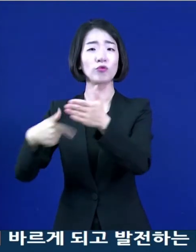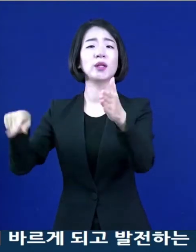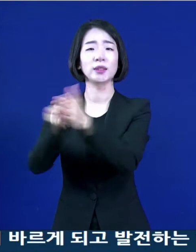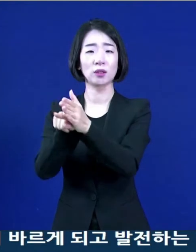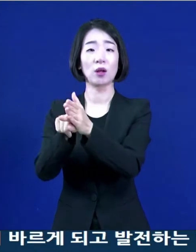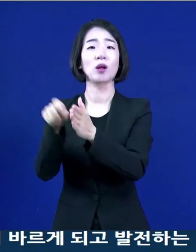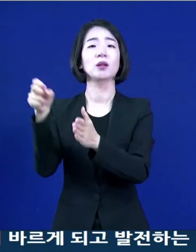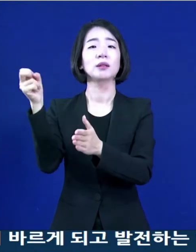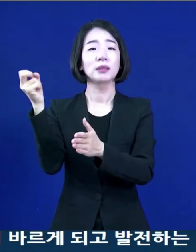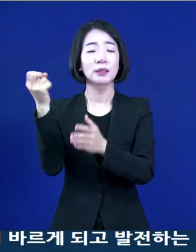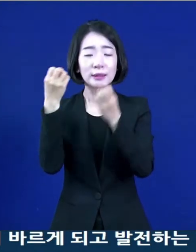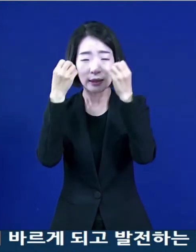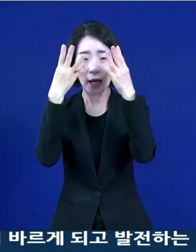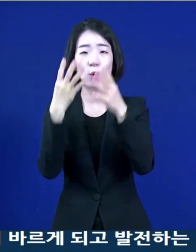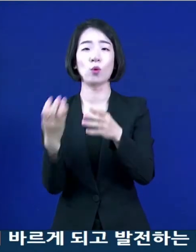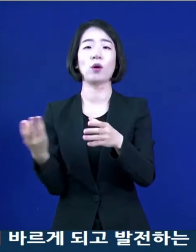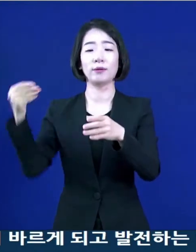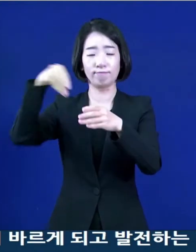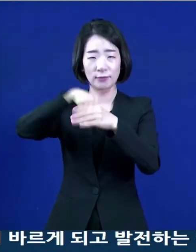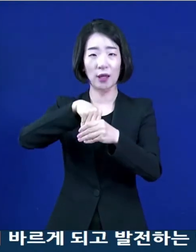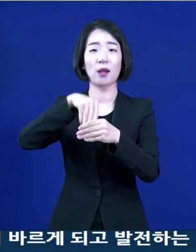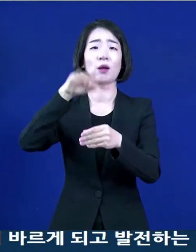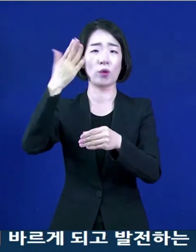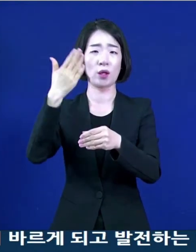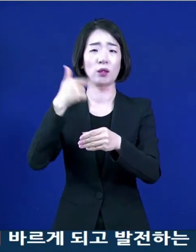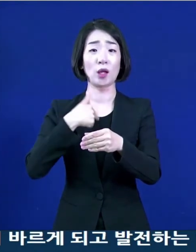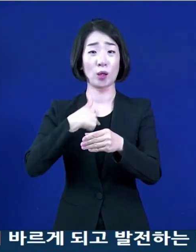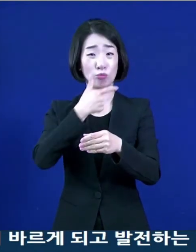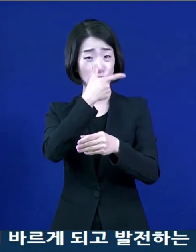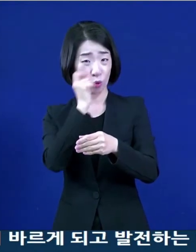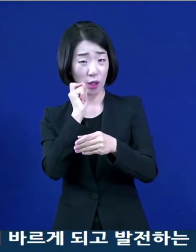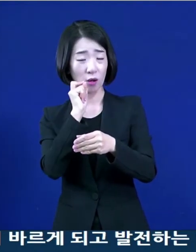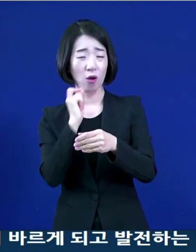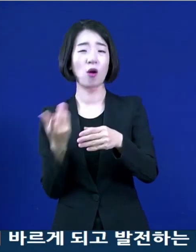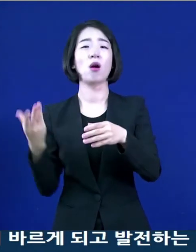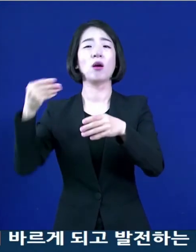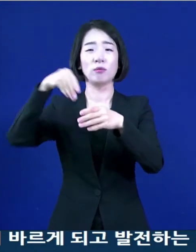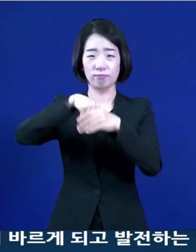됩니다. 부족한 걸 채워 넣어야 됩니다.